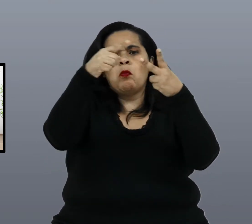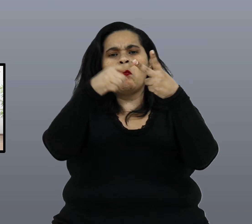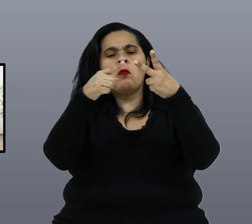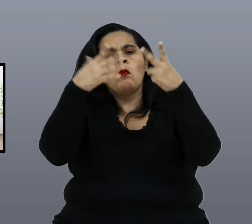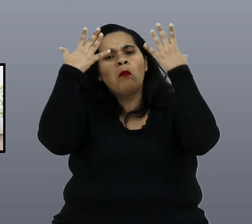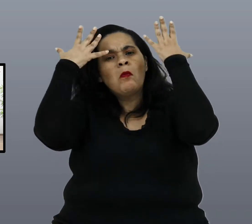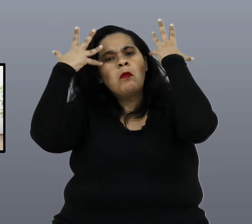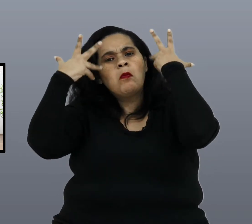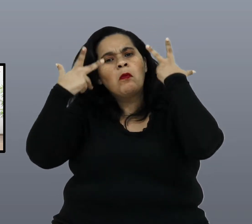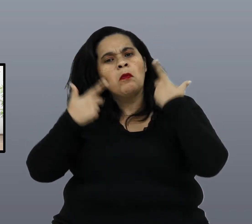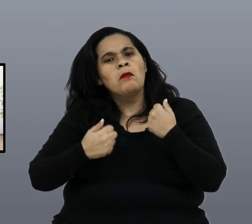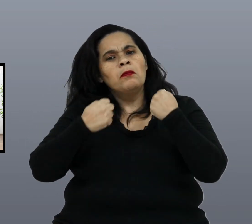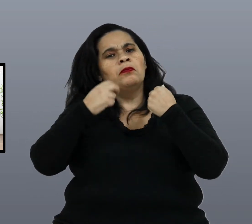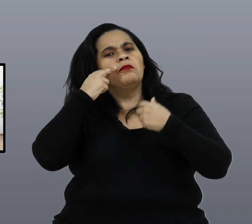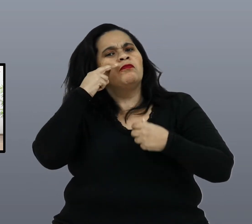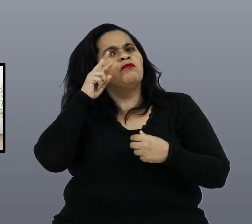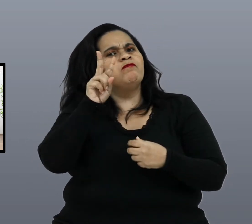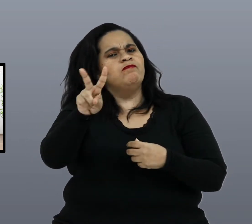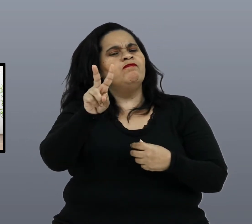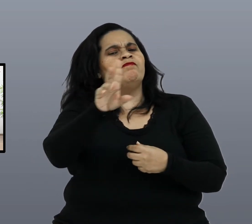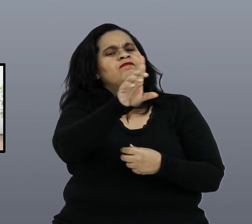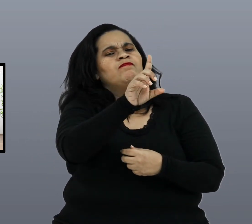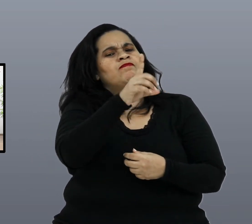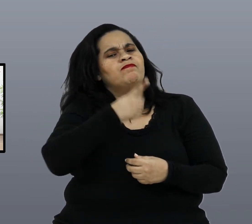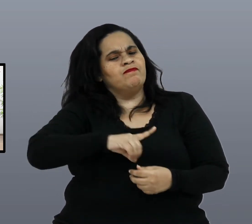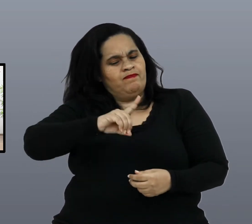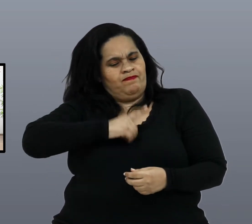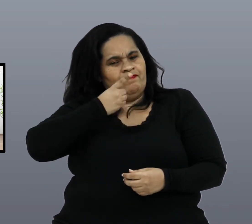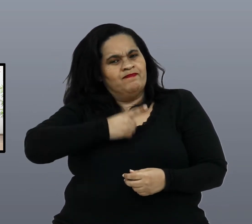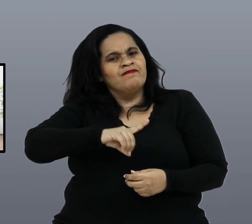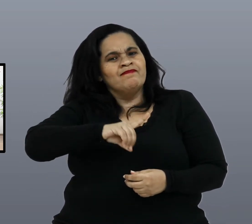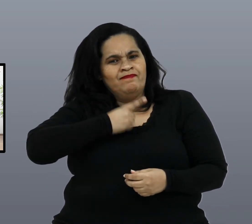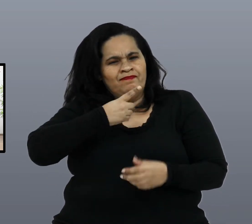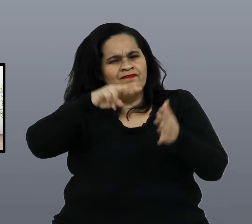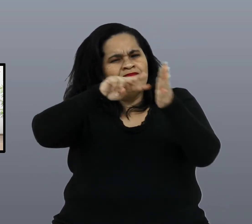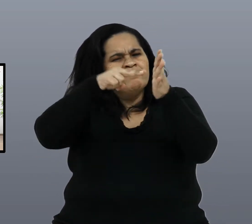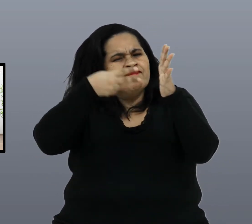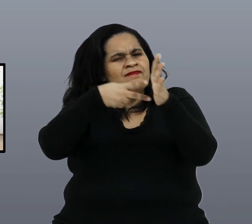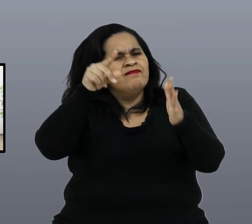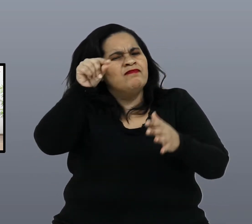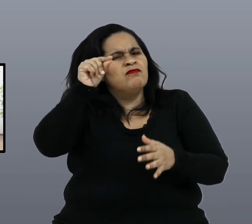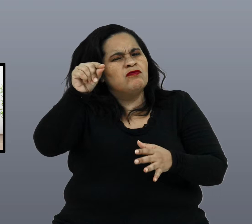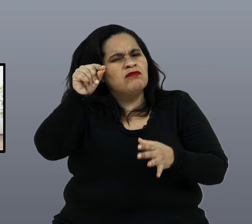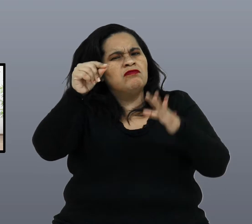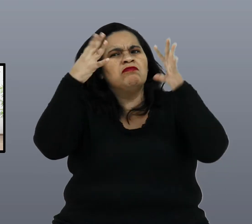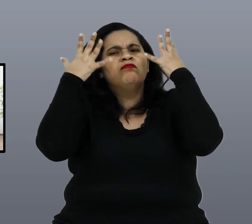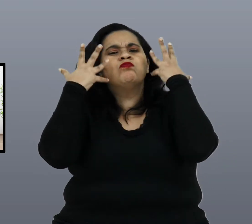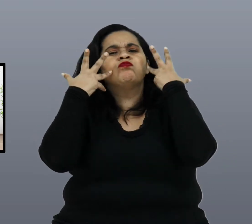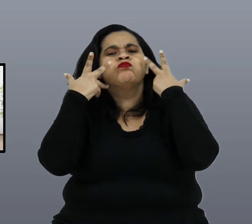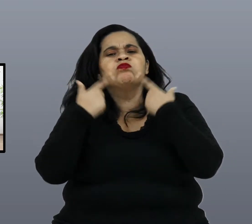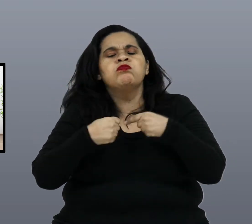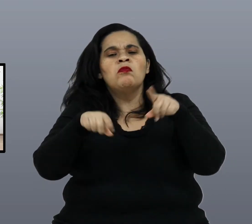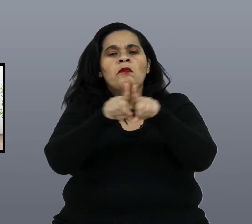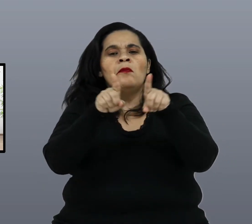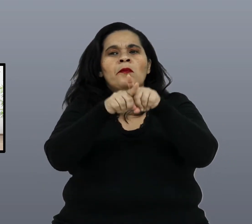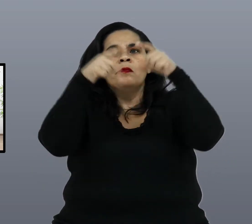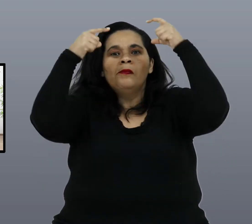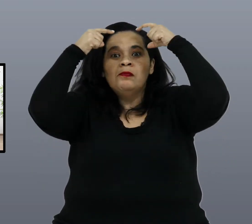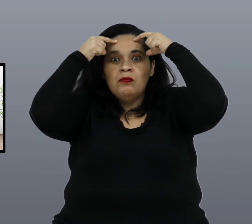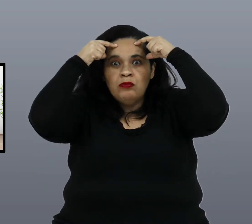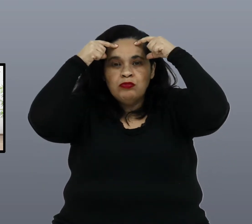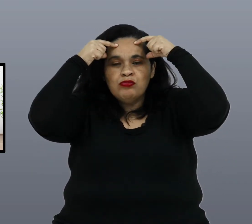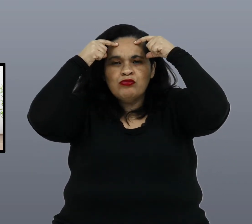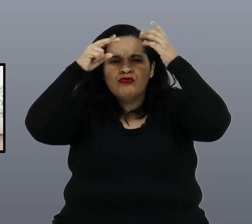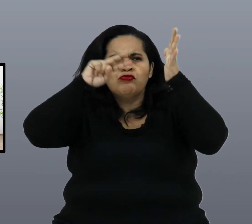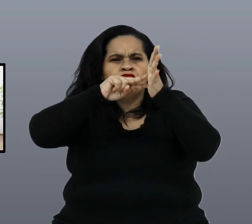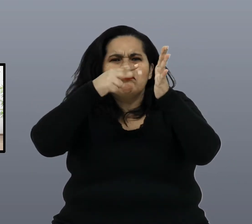na visão de Daniel, né? O que significa esse leão, o que significa esse urso, né?